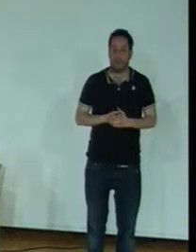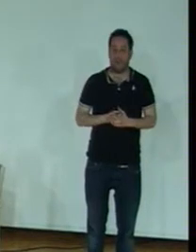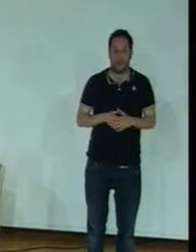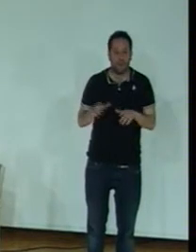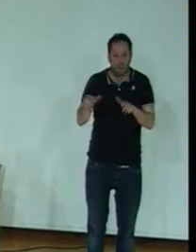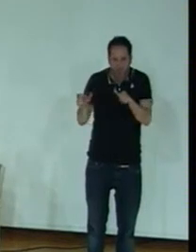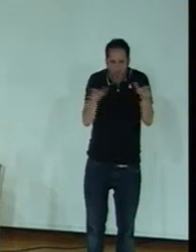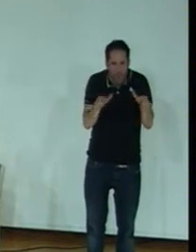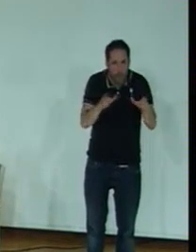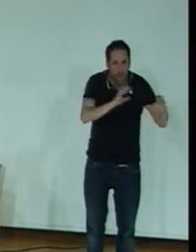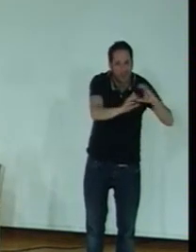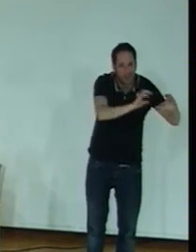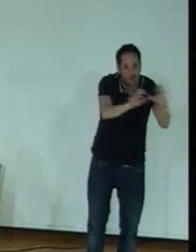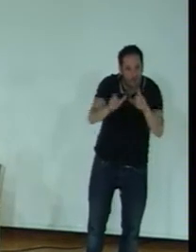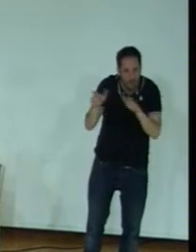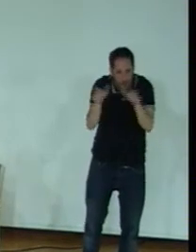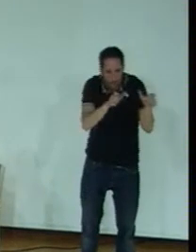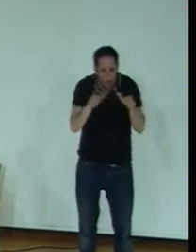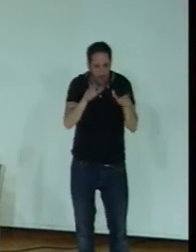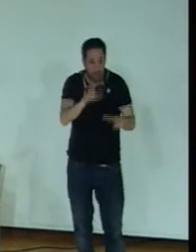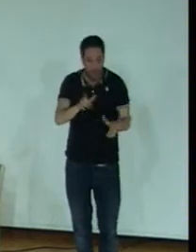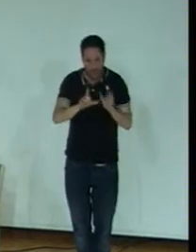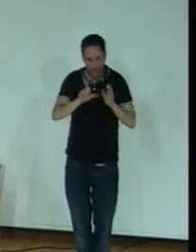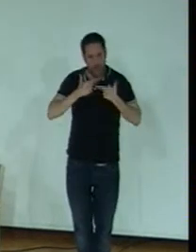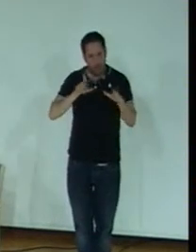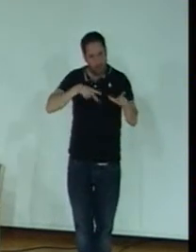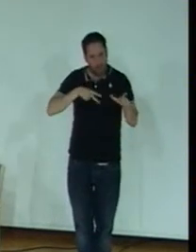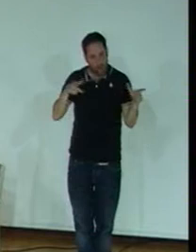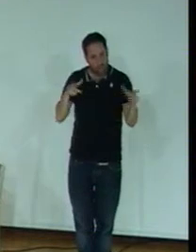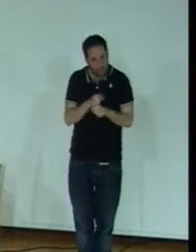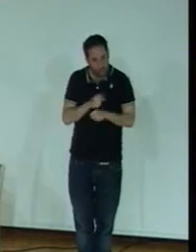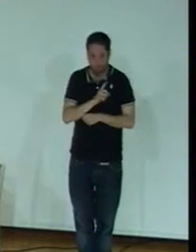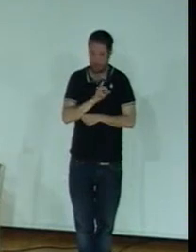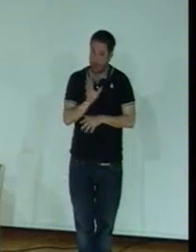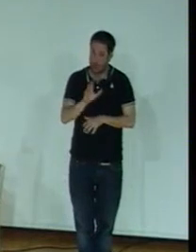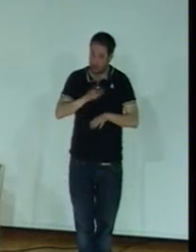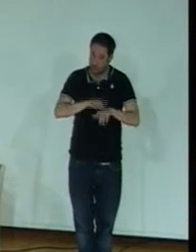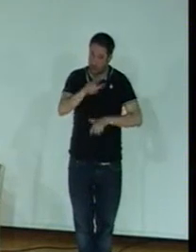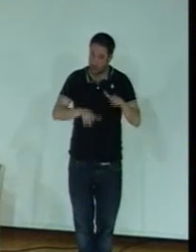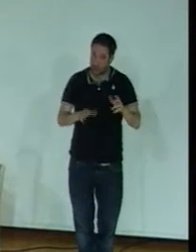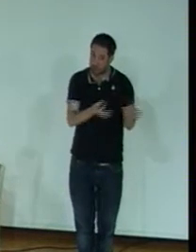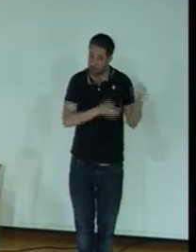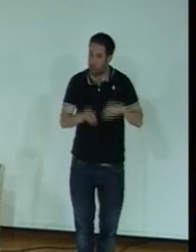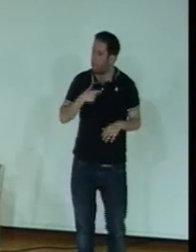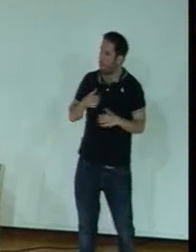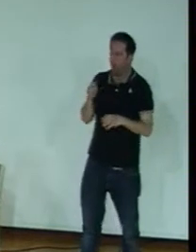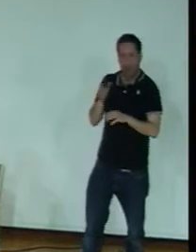les contrôles sur les communications et autres sont attentatoires aux libertés, on se retrouve avec des gens qui vous expliquent qu'ils n'ont rien à